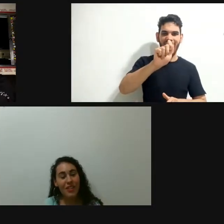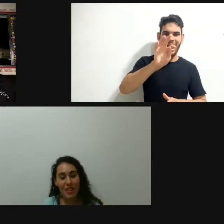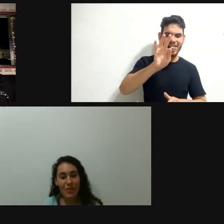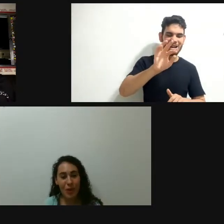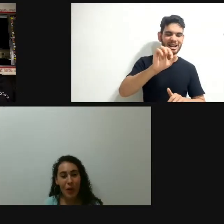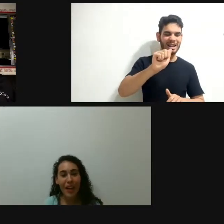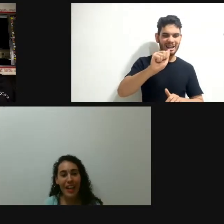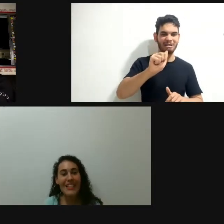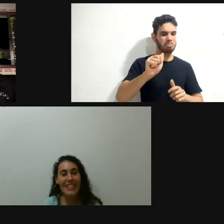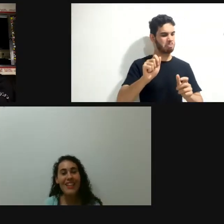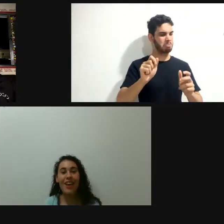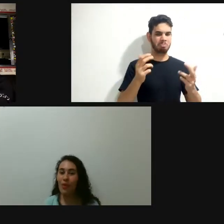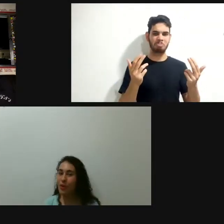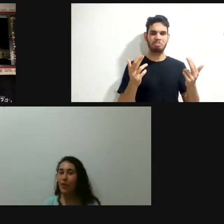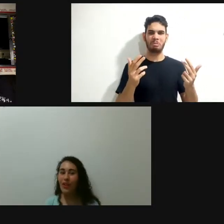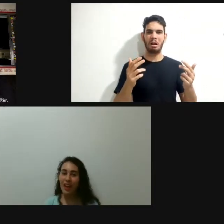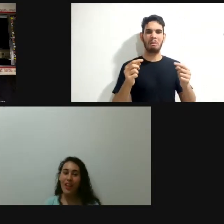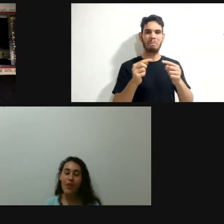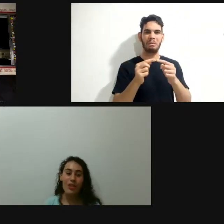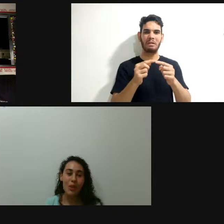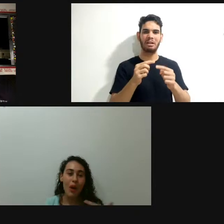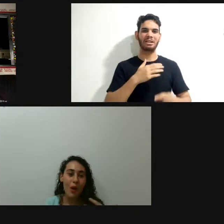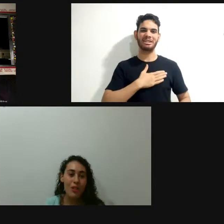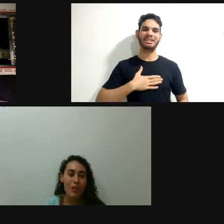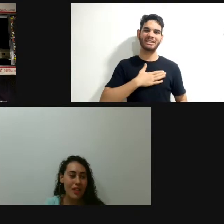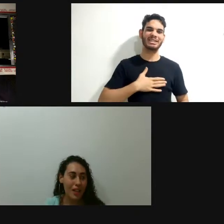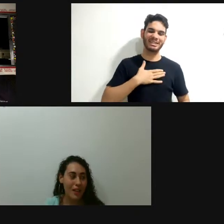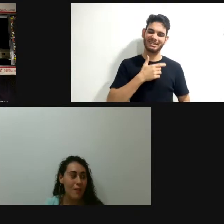trocadilho que eu disse: vou colocar sim, eu vou colocar. E eu achei